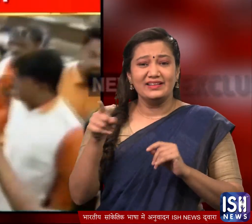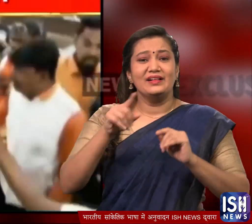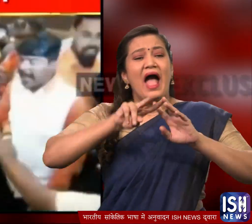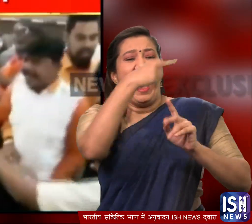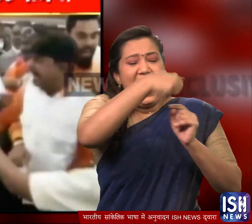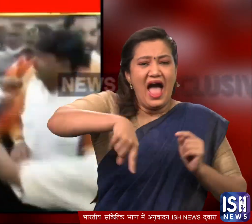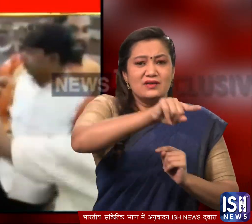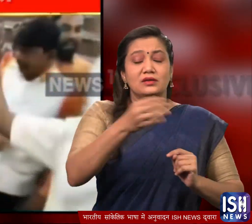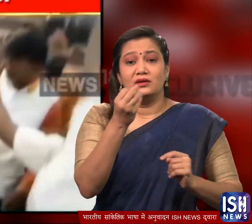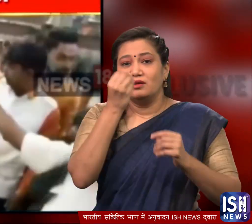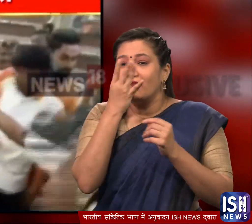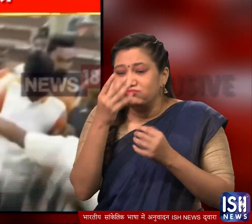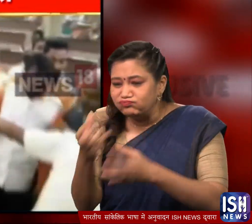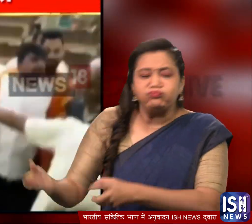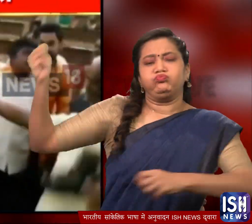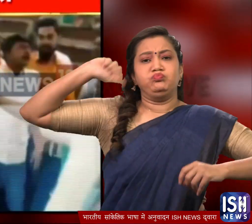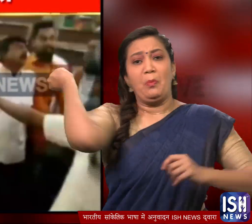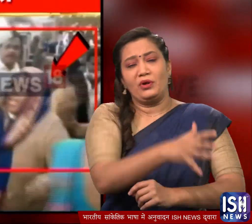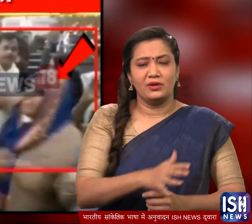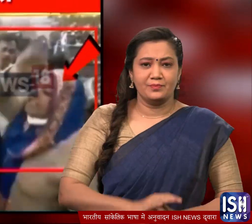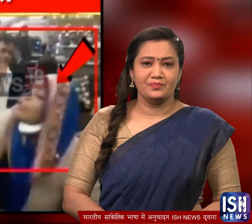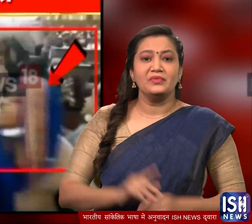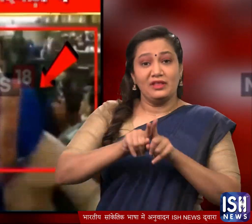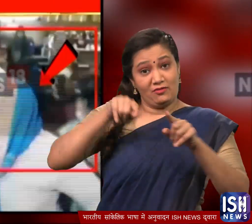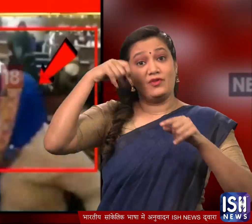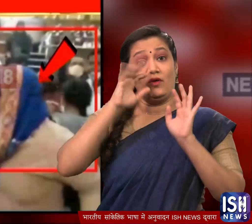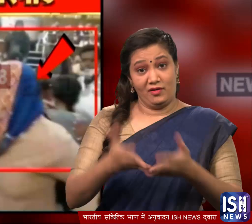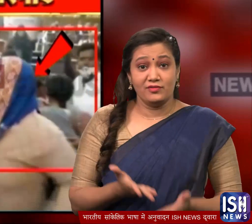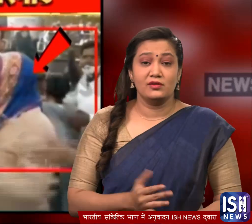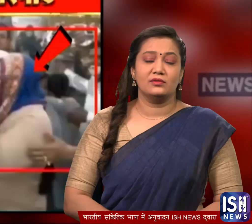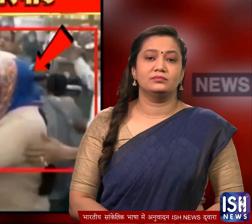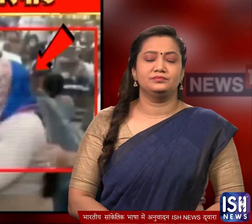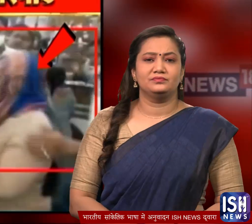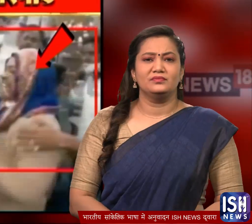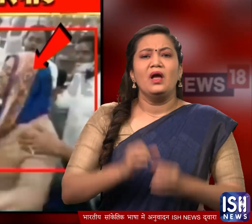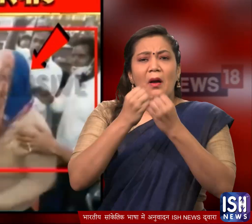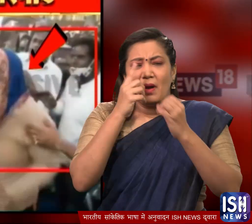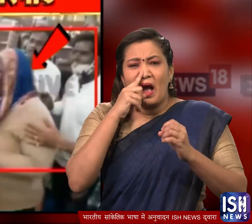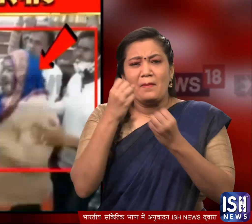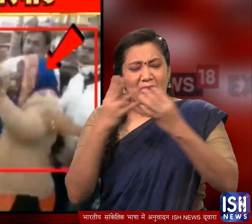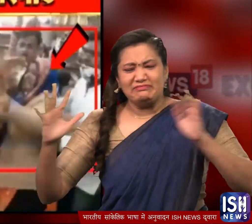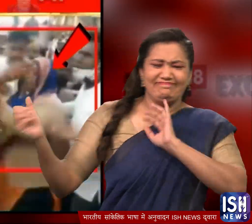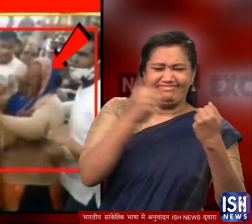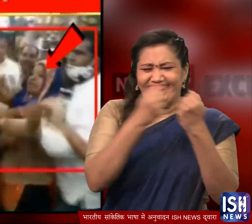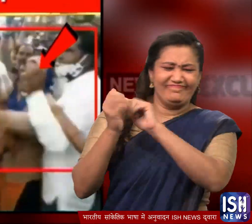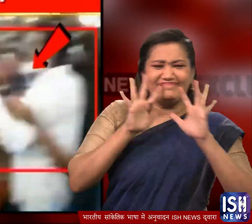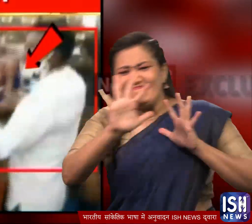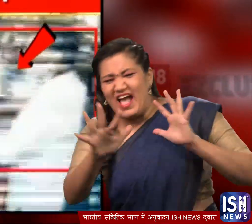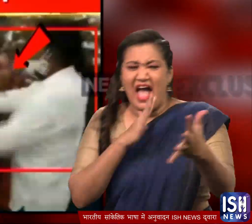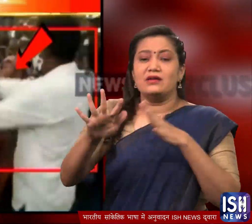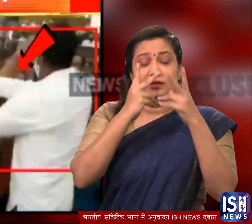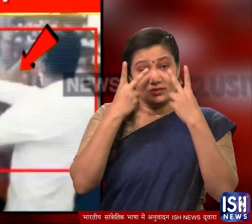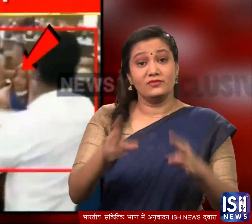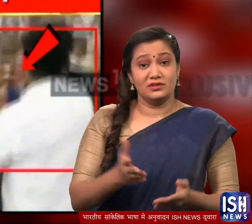ने दूसरी तरफ के पार्षदों पर पौधा उखाड़कर फेंक दिया। इस पूरे हंगामे का वीडियो भी सामने आया, जिसमें कई महिला पार्षद धक्का मुक्की